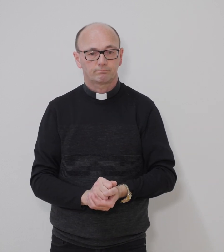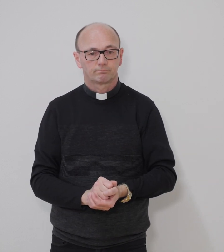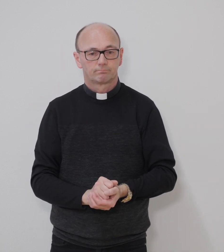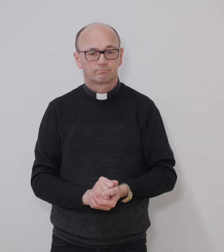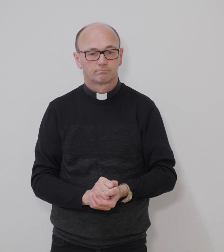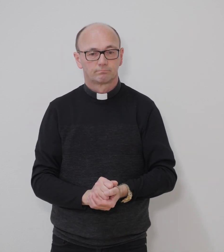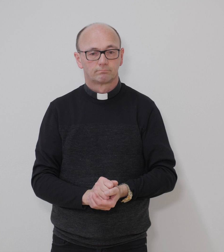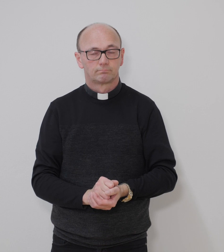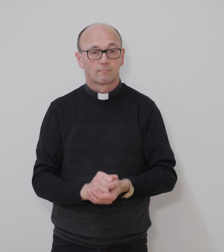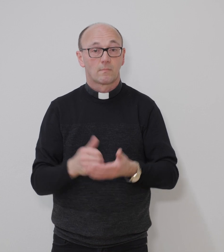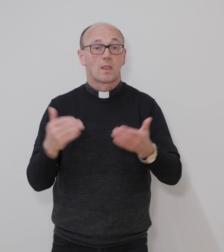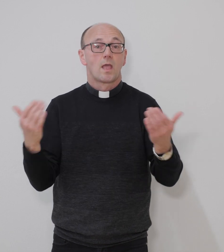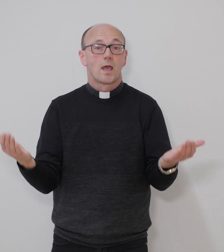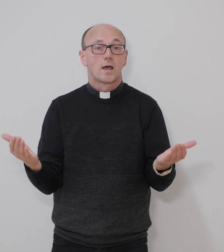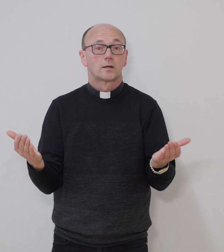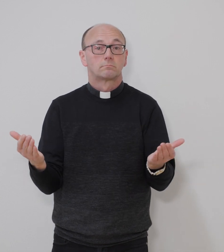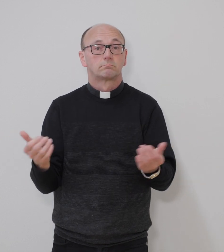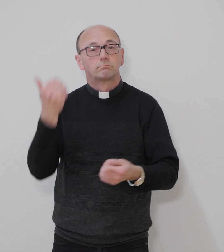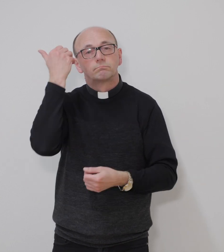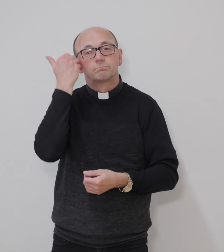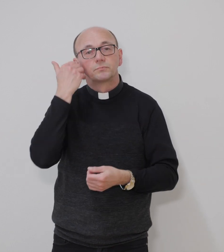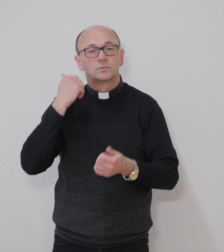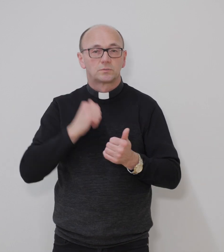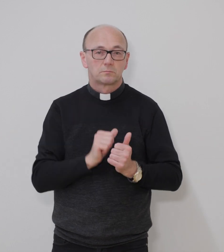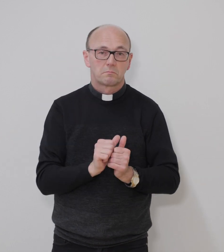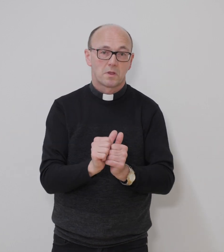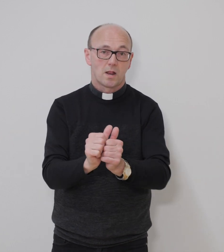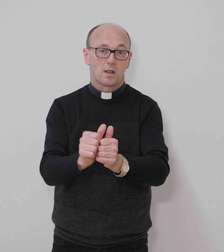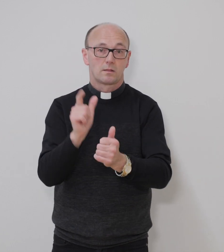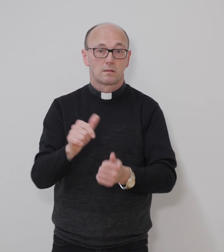leben und in das Reich deines Vaters gelangen. Amen.